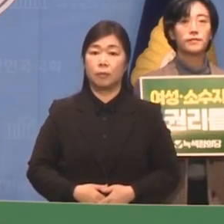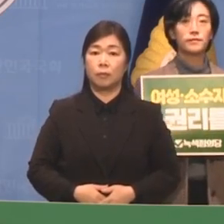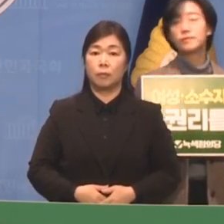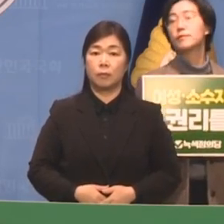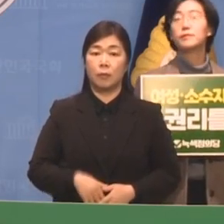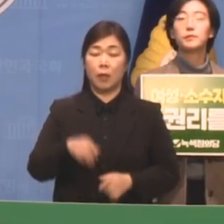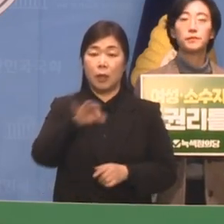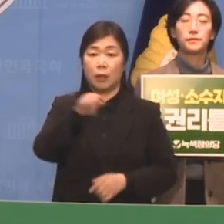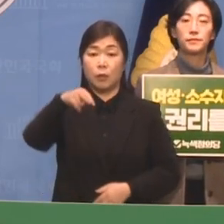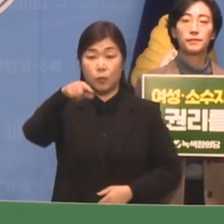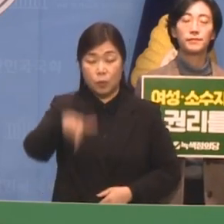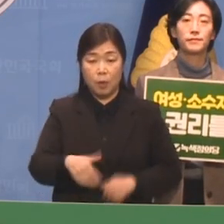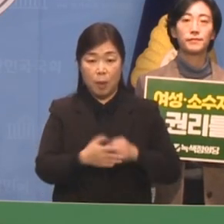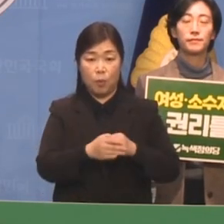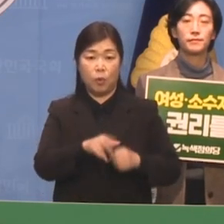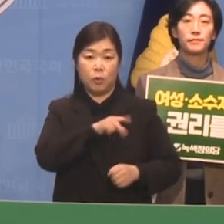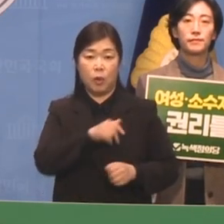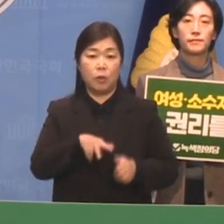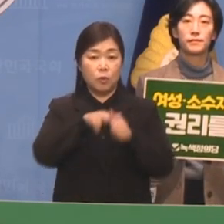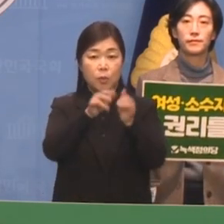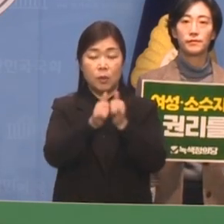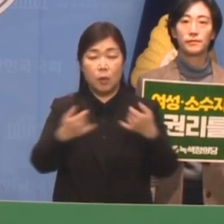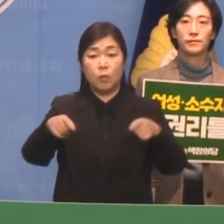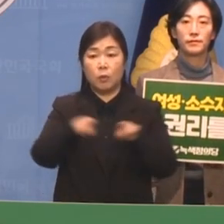이숲 제8회 마포구의원 출마자